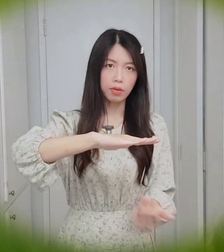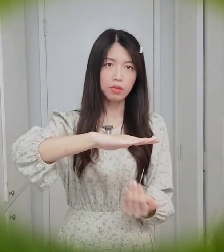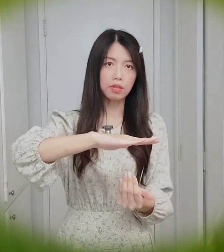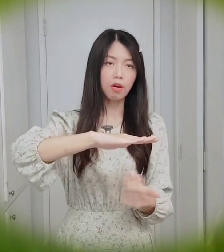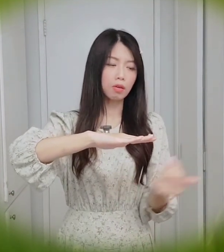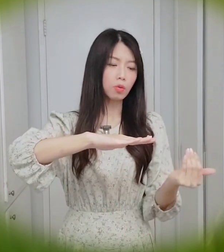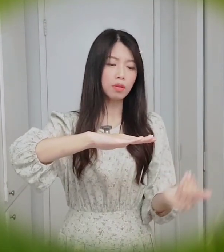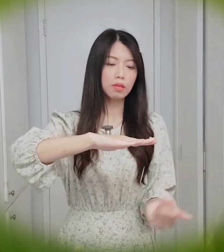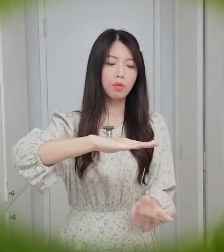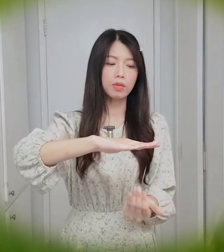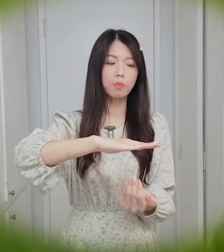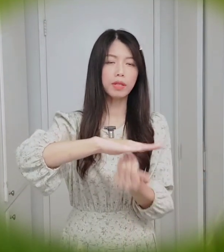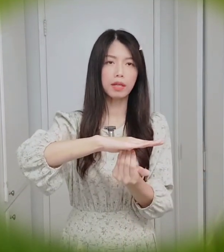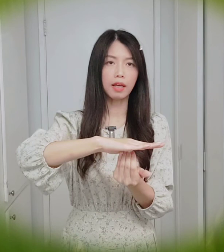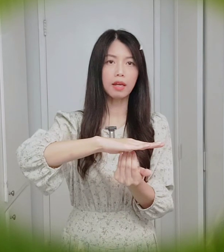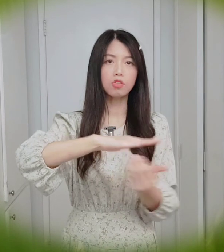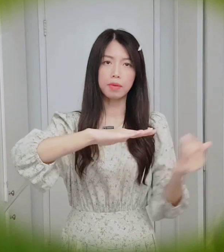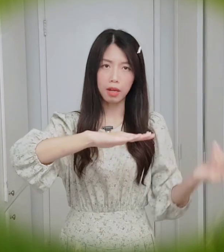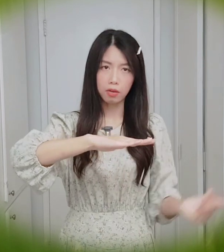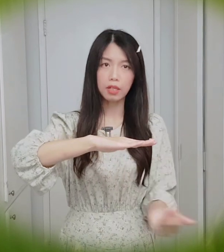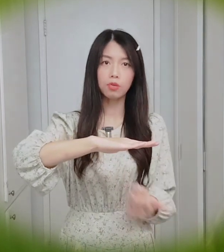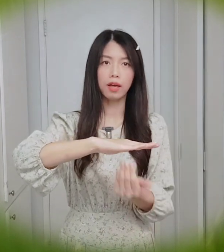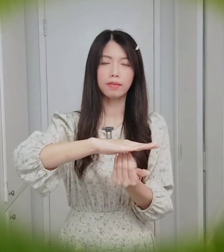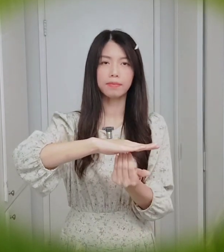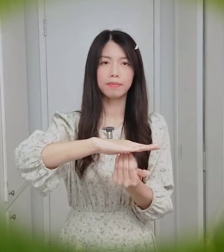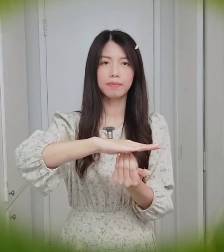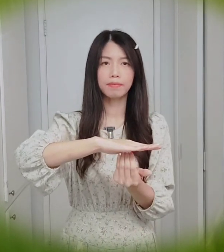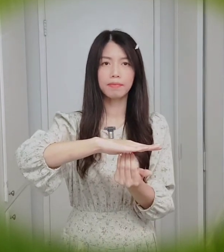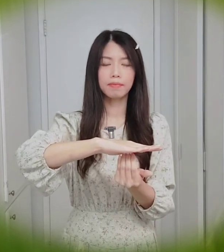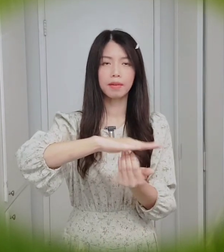이렇게 와주셔서 손끝을 왼손바닥에 닿게 해주시면 돼요. 이루다.